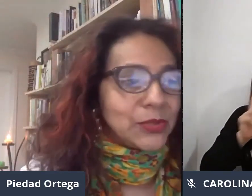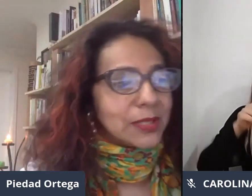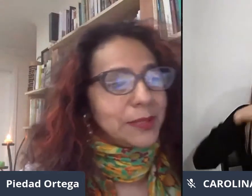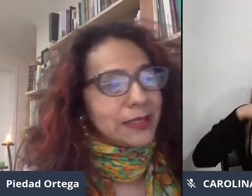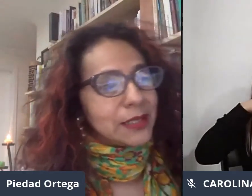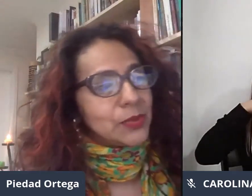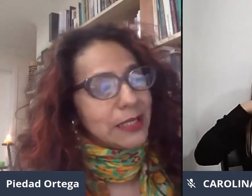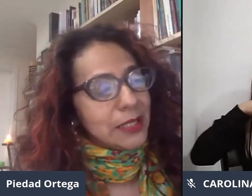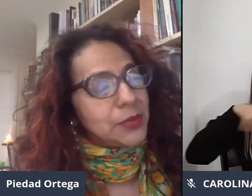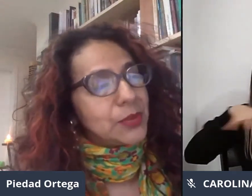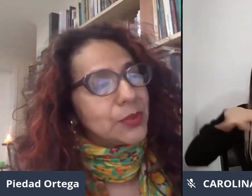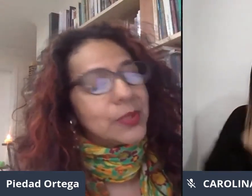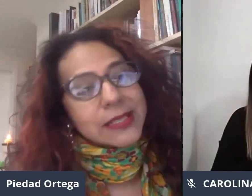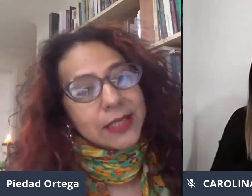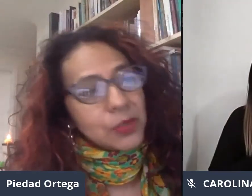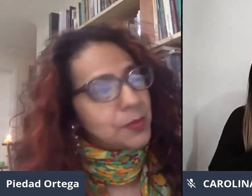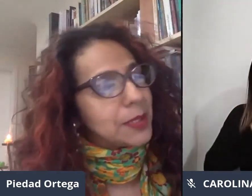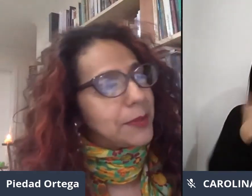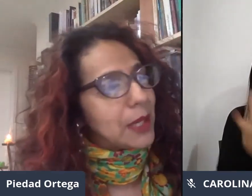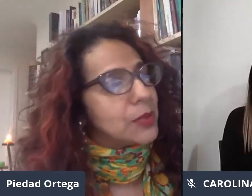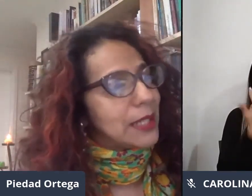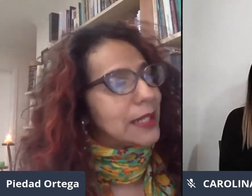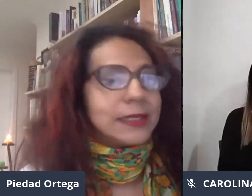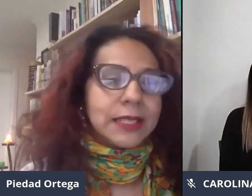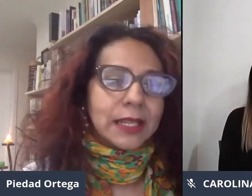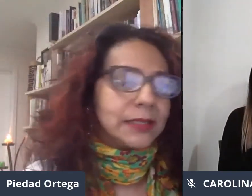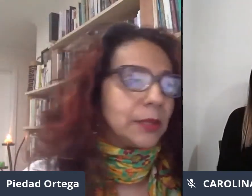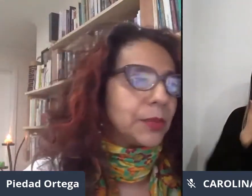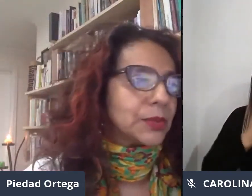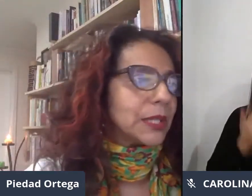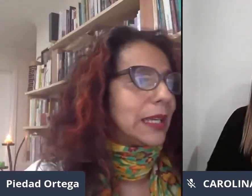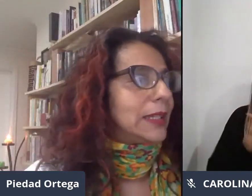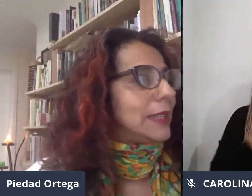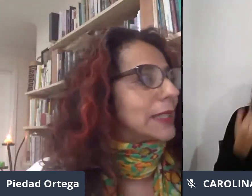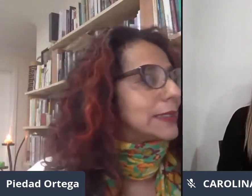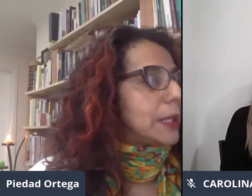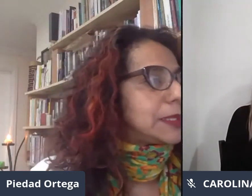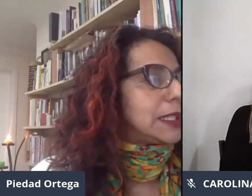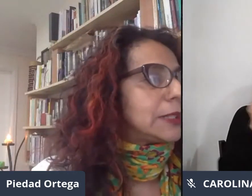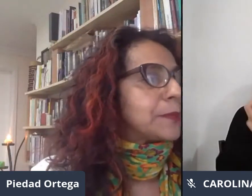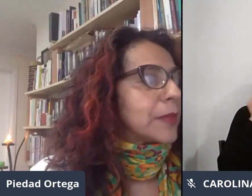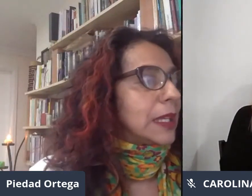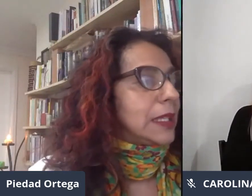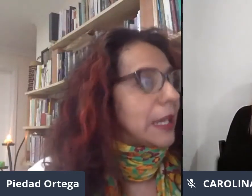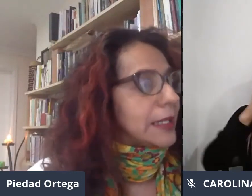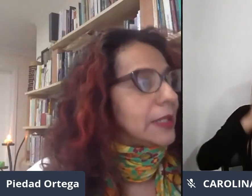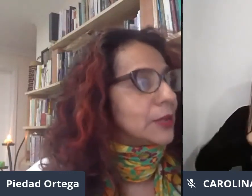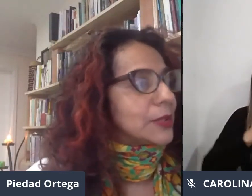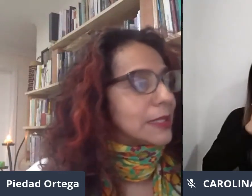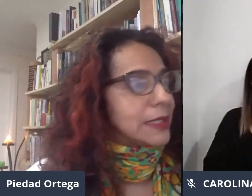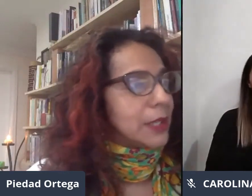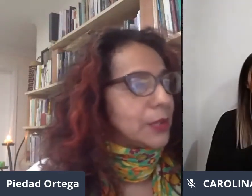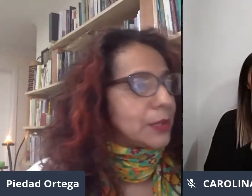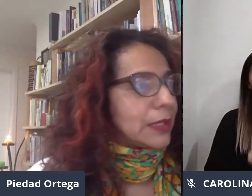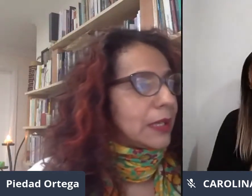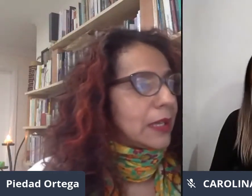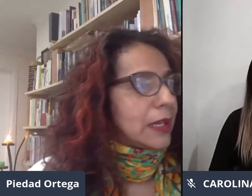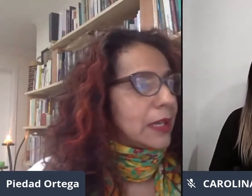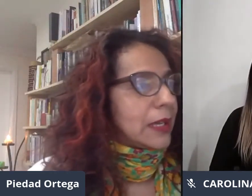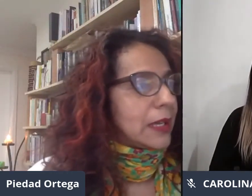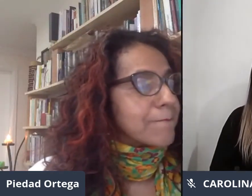y justamente es un libro con este nombre, Pedagogía Crítica en Tiempos de Asepsia. Y aquí entonces quiero